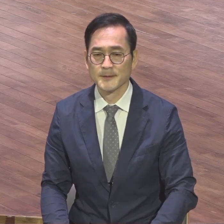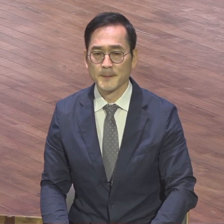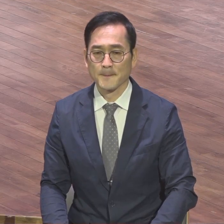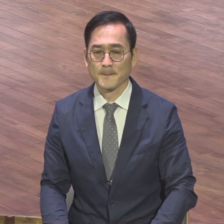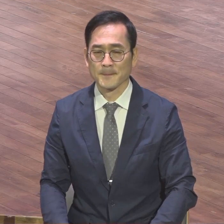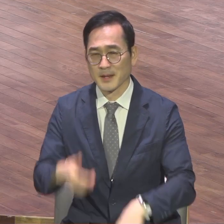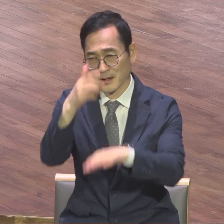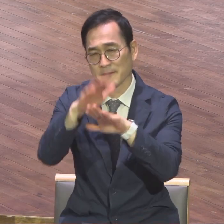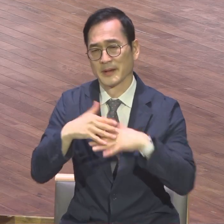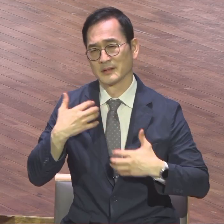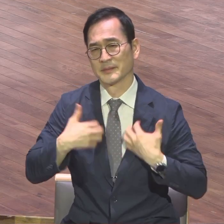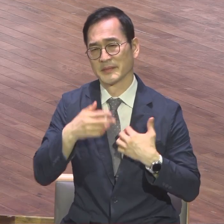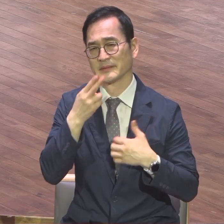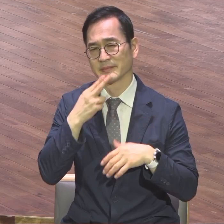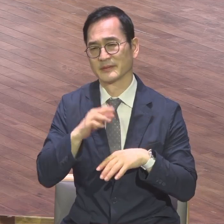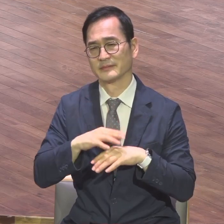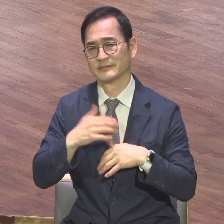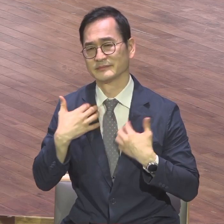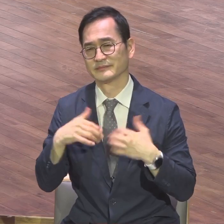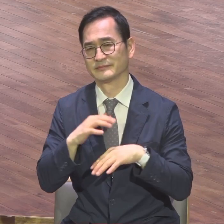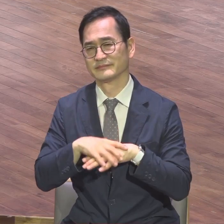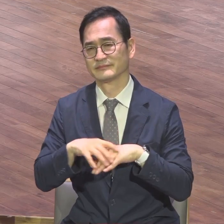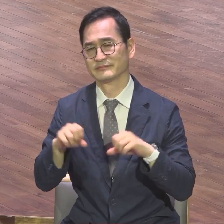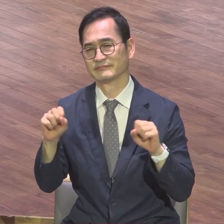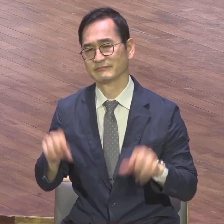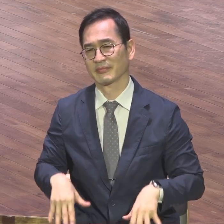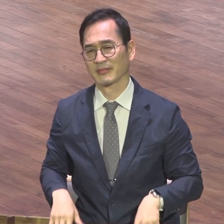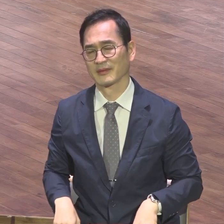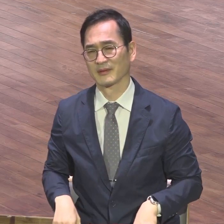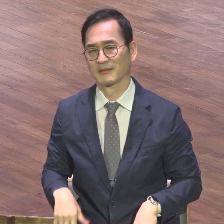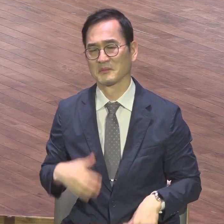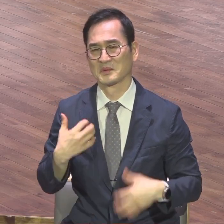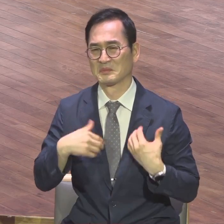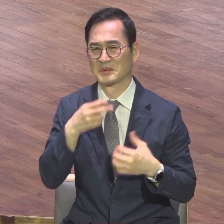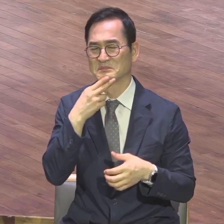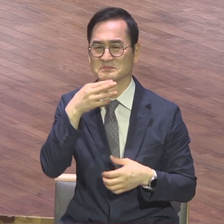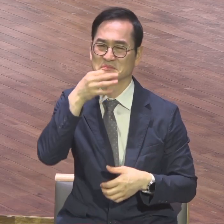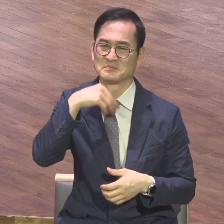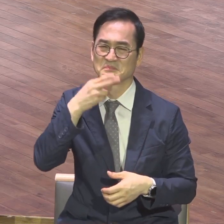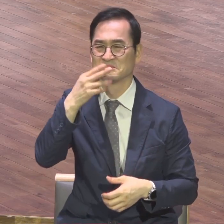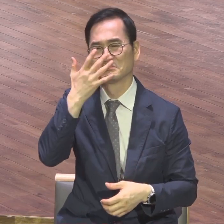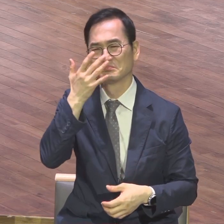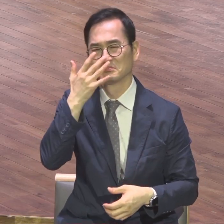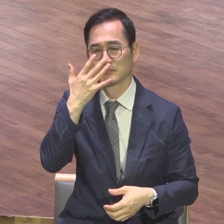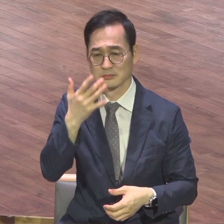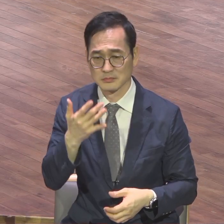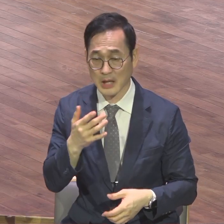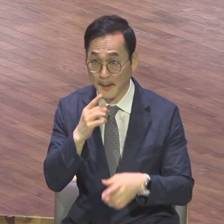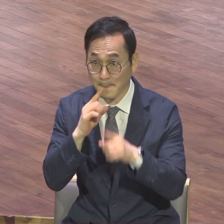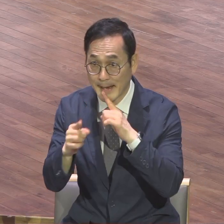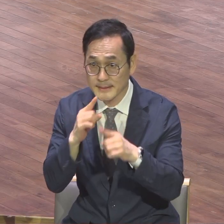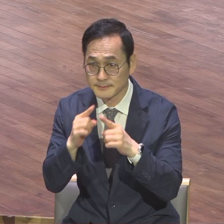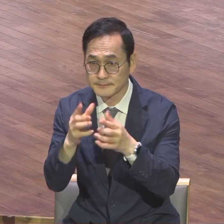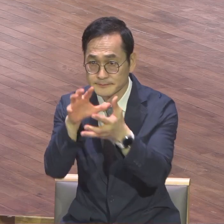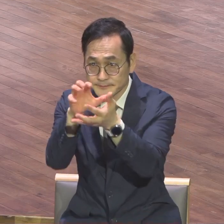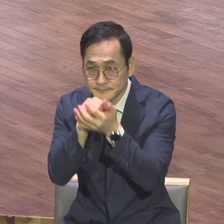재미가 없어. 예배들 교회 나왔다 뭐 막 그게 그거고 뭐 말씀을 성취를 체험해서 해야지.